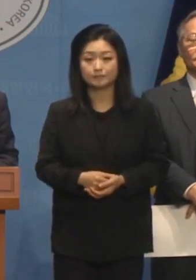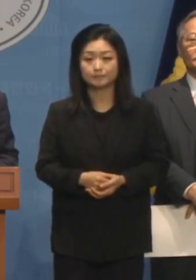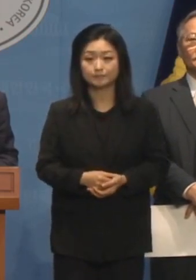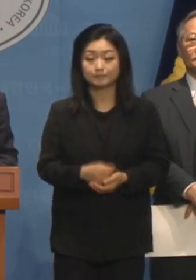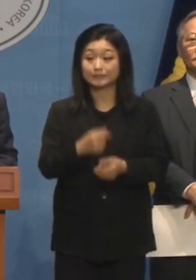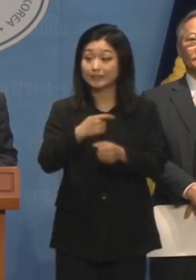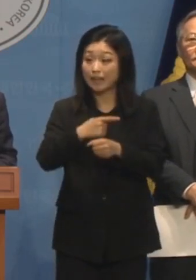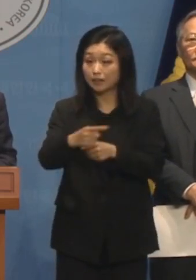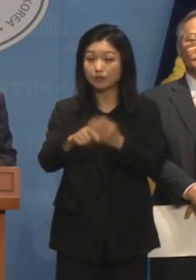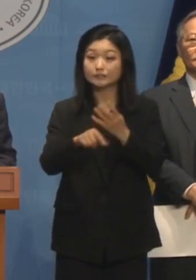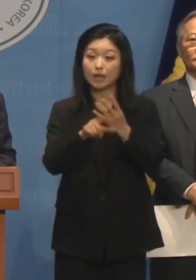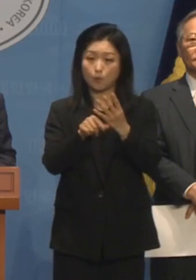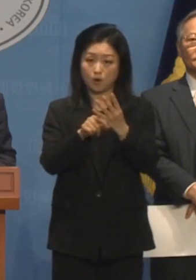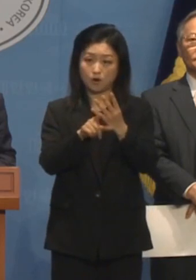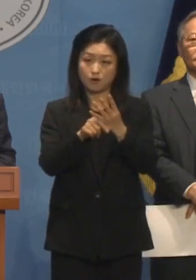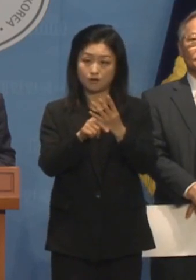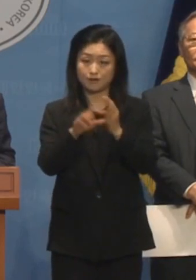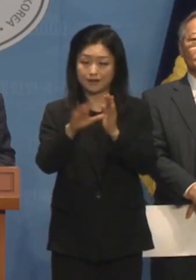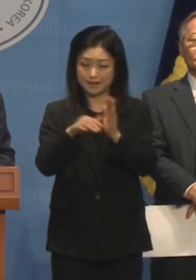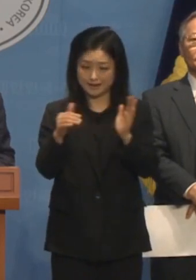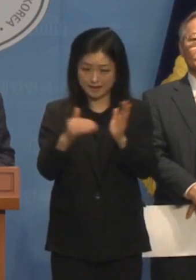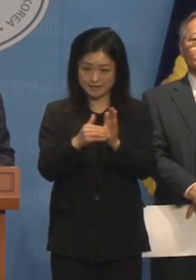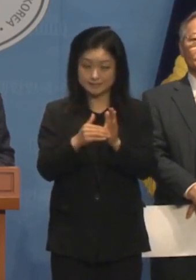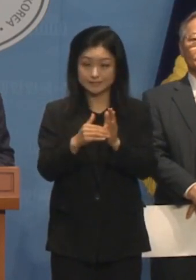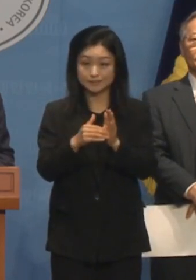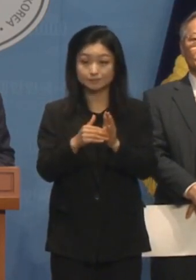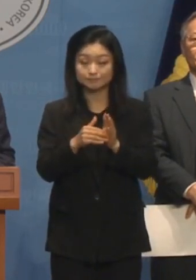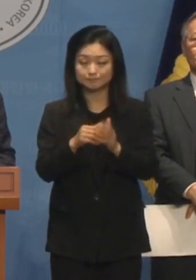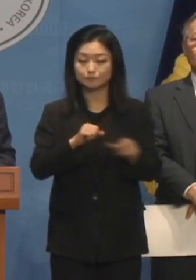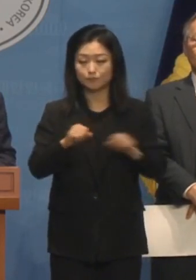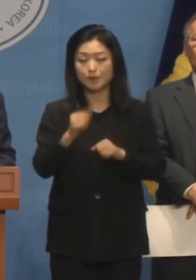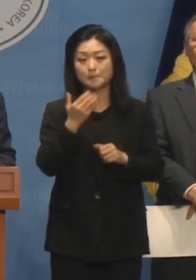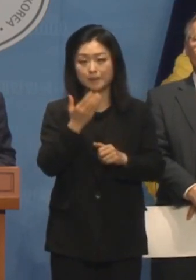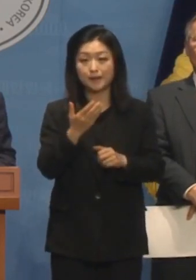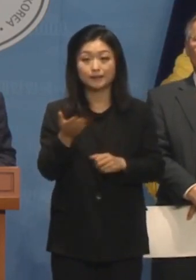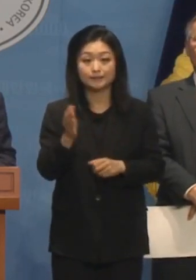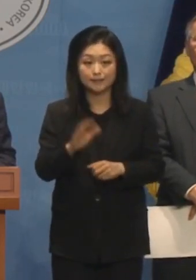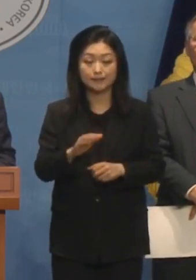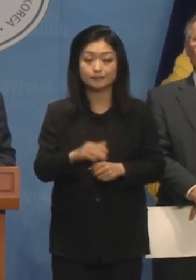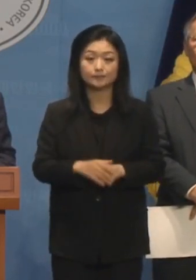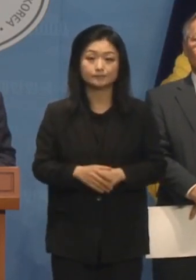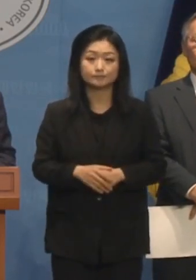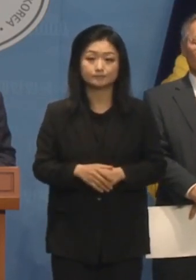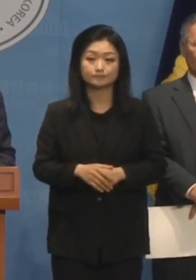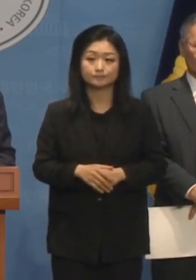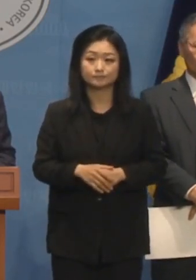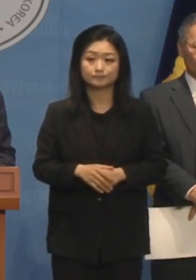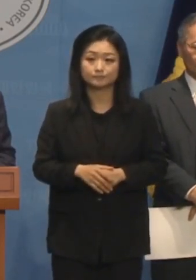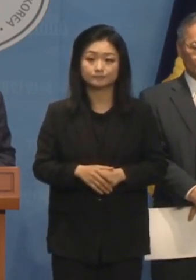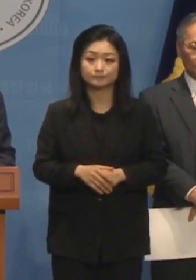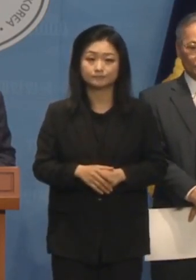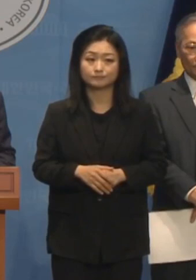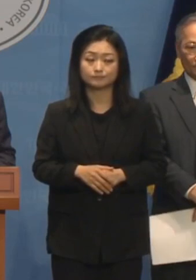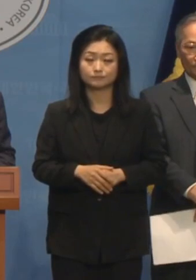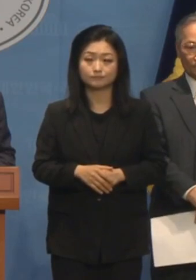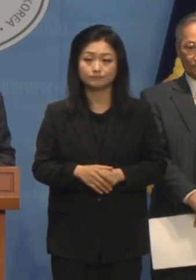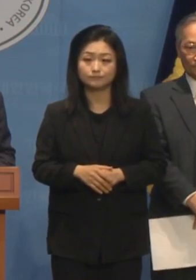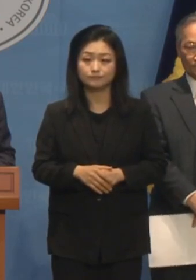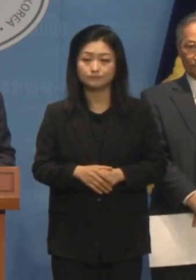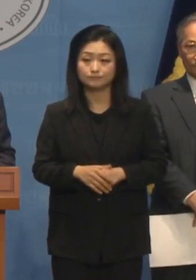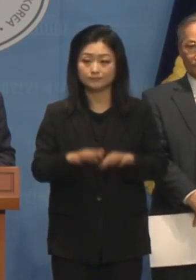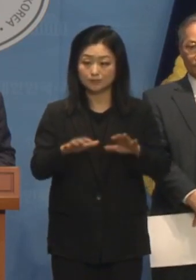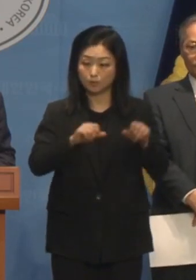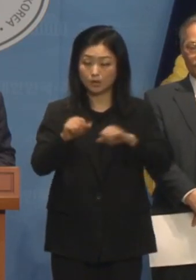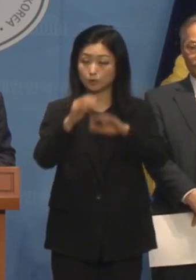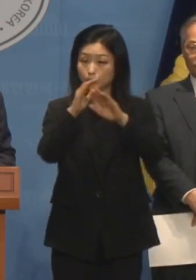그래서 내년 4월 말까지 활동을 하게 되어 있는데요. 가장 주된